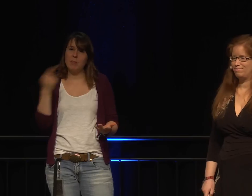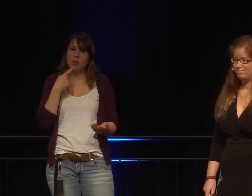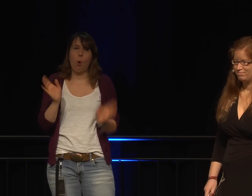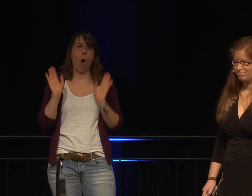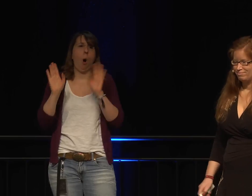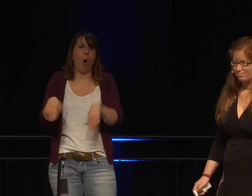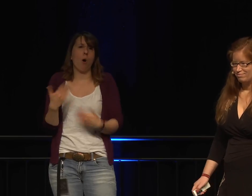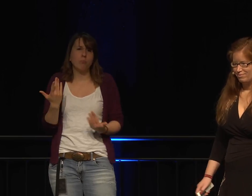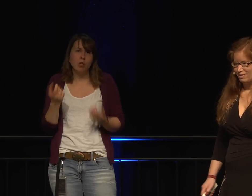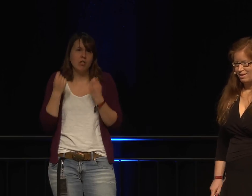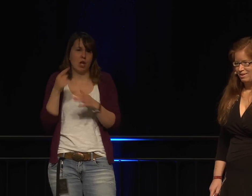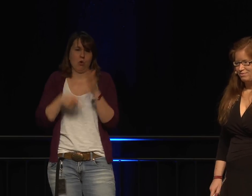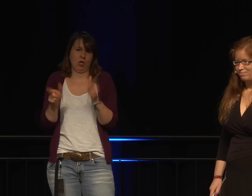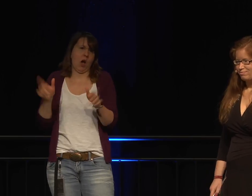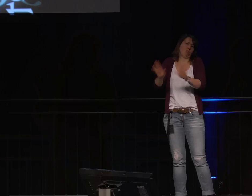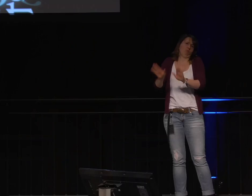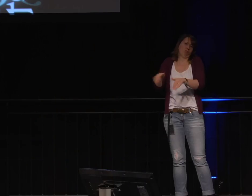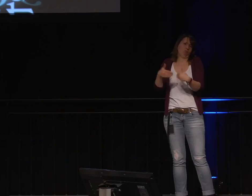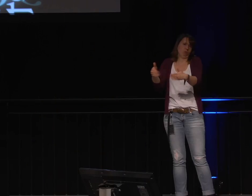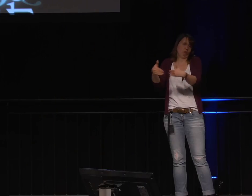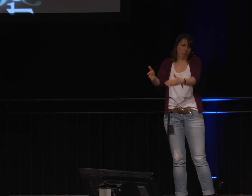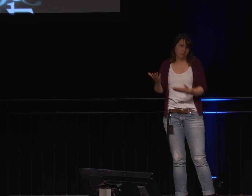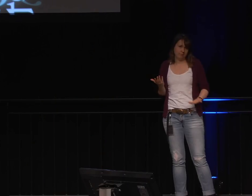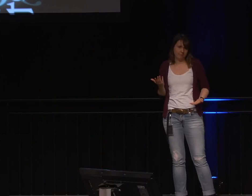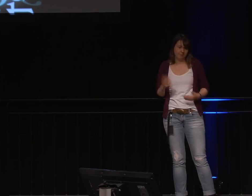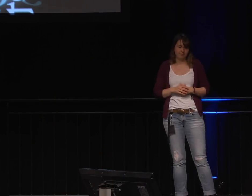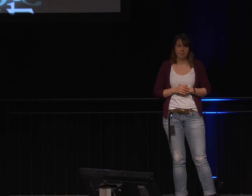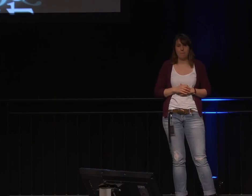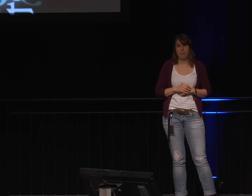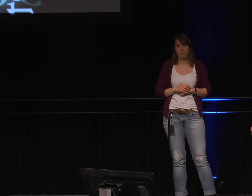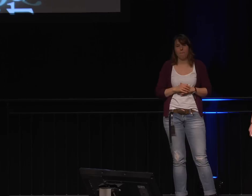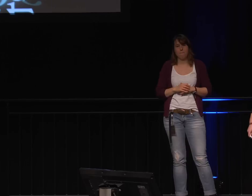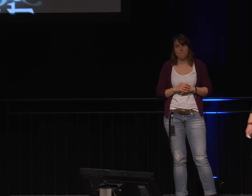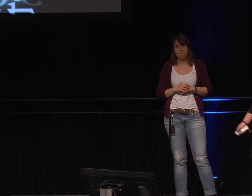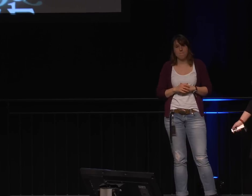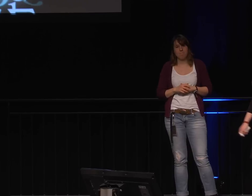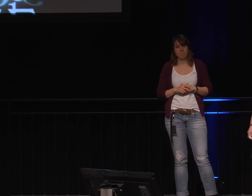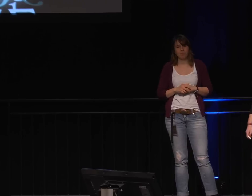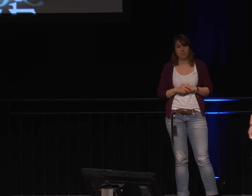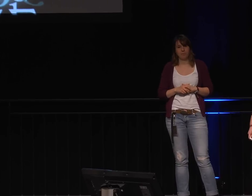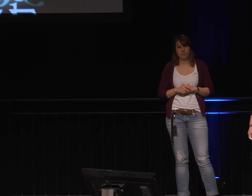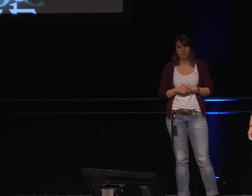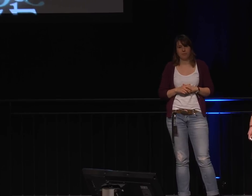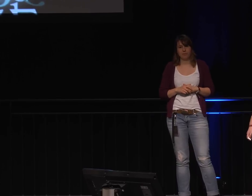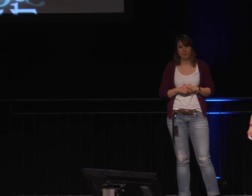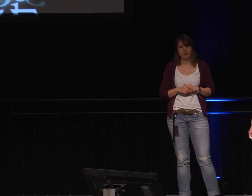los 2000 llamaron y querían su seguridad informática de vuelta. La falta de seguridad.